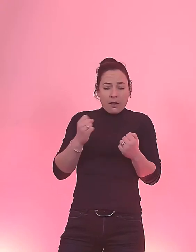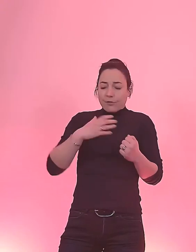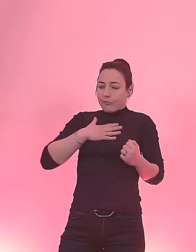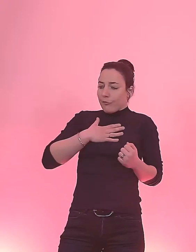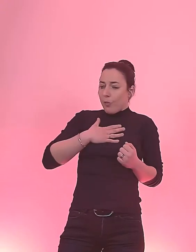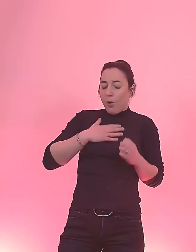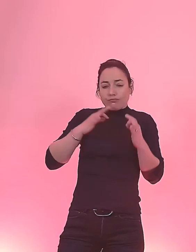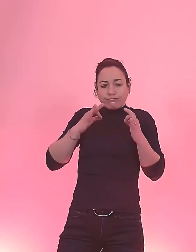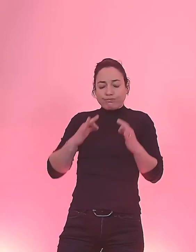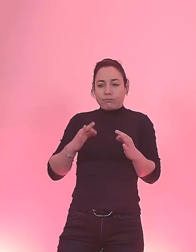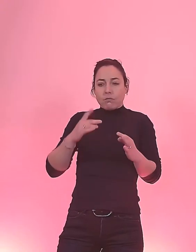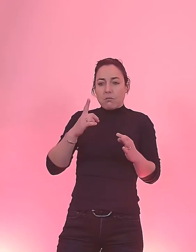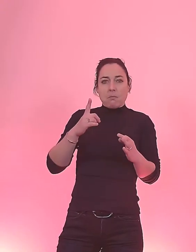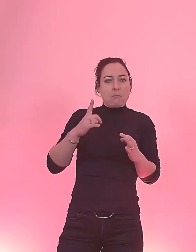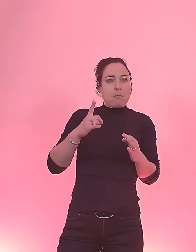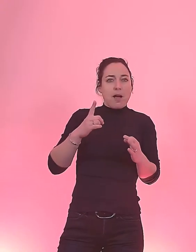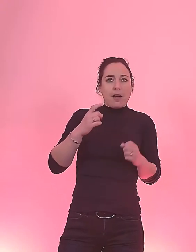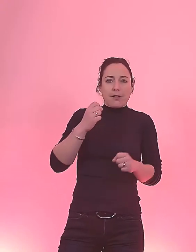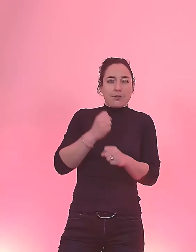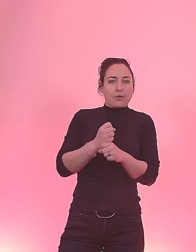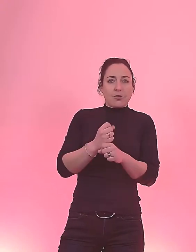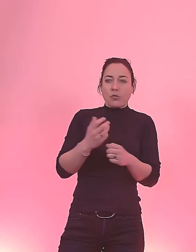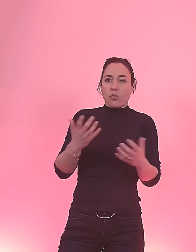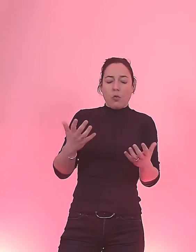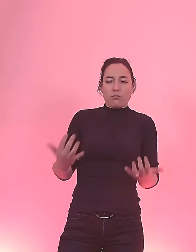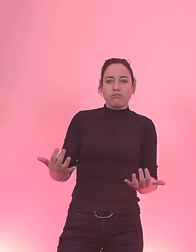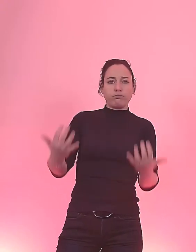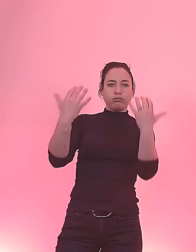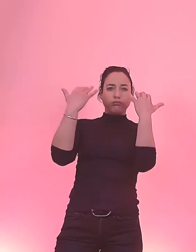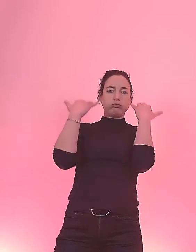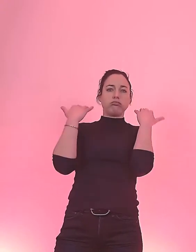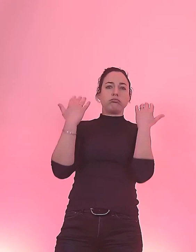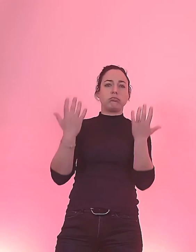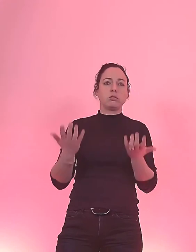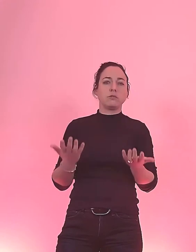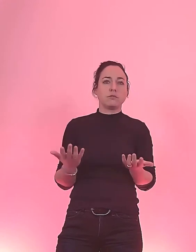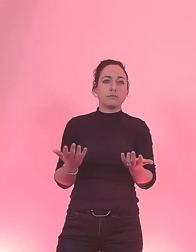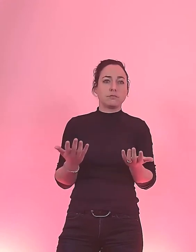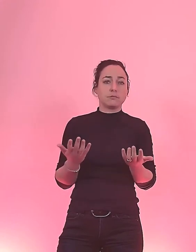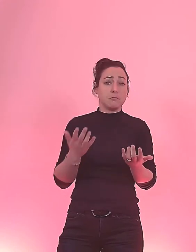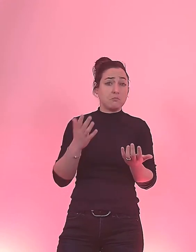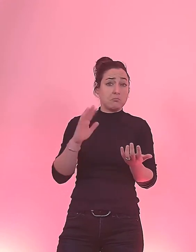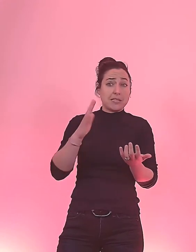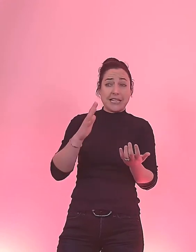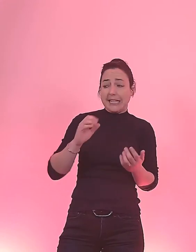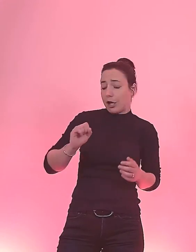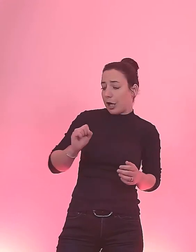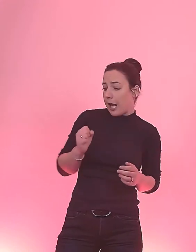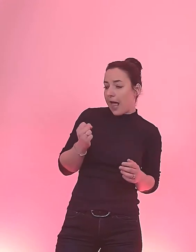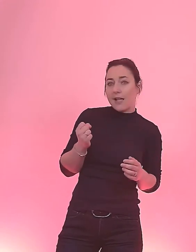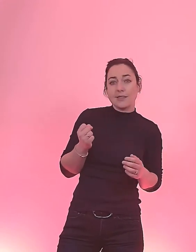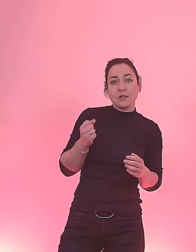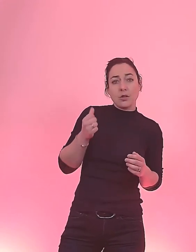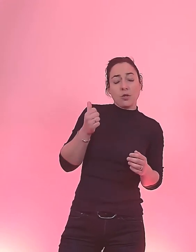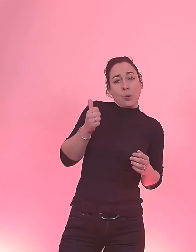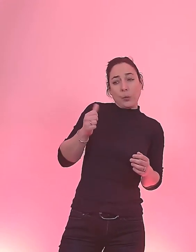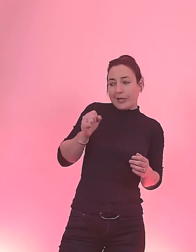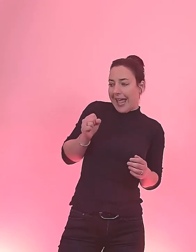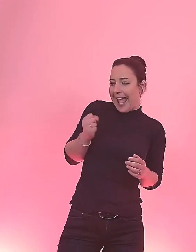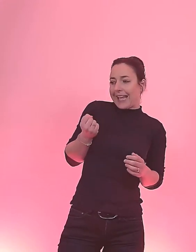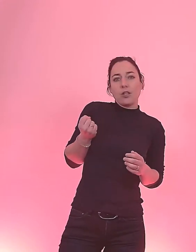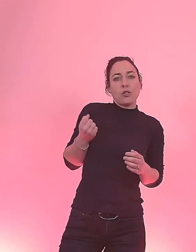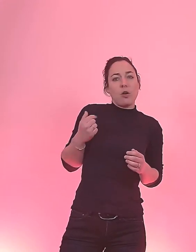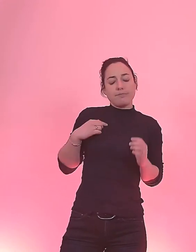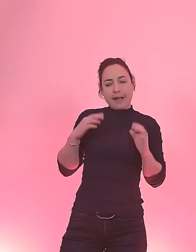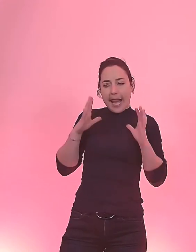gevoeld maar dat het jou uit handen wordt geslagen misschien ook in het gebied van je relatie je bent een goede echtgenoot je geeft